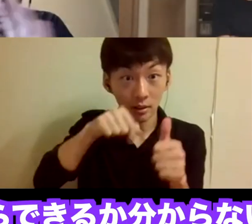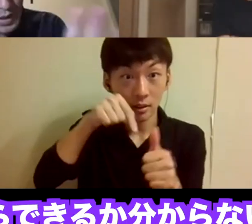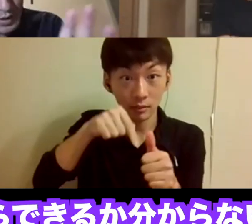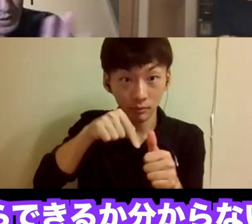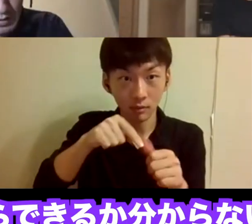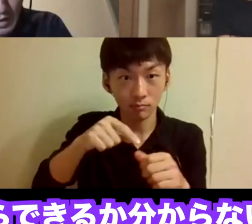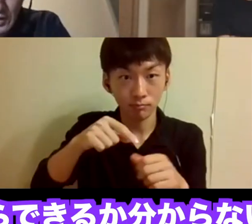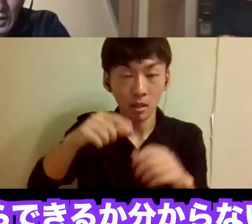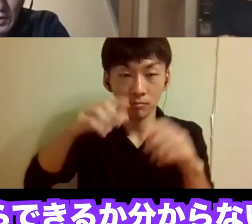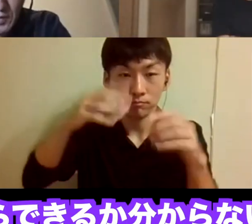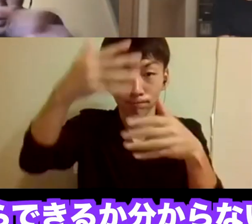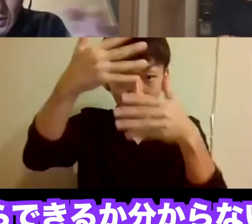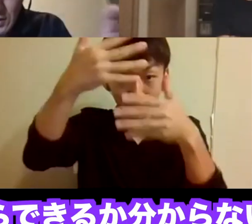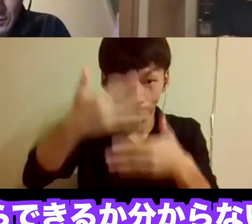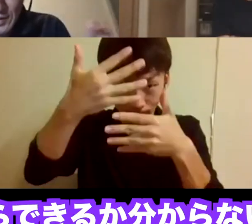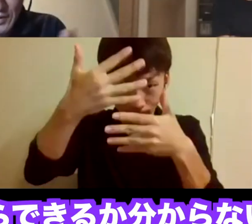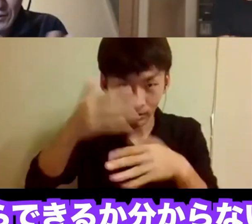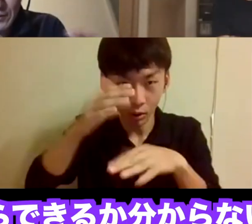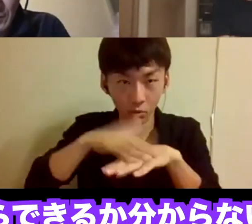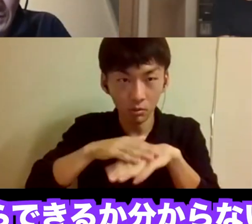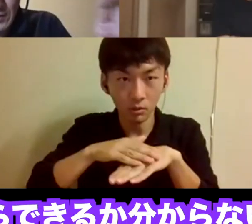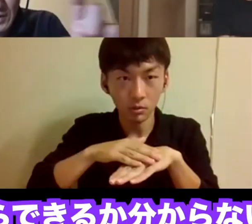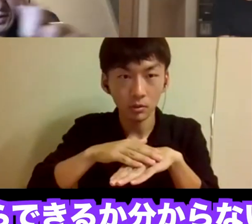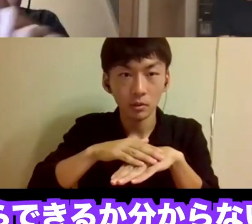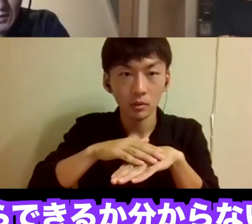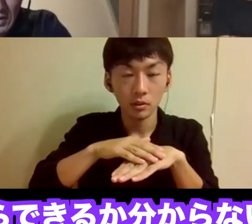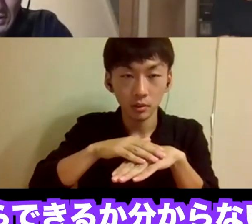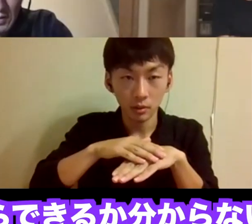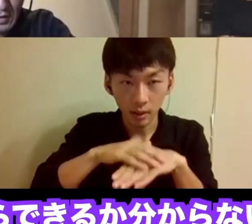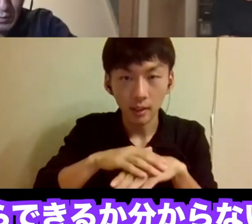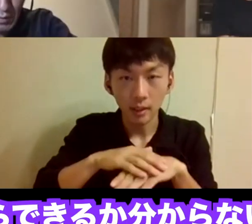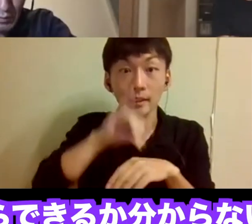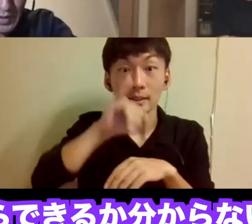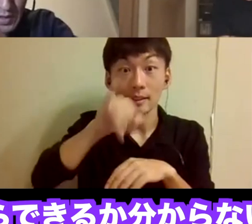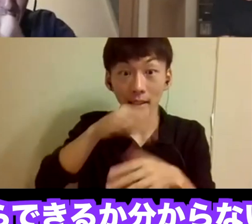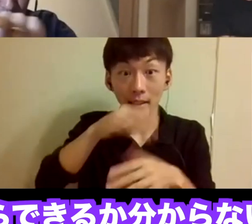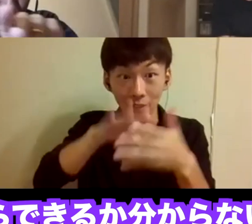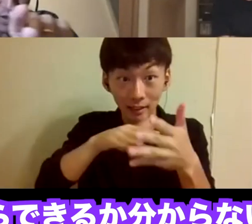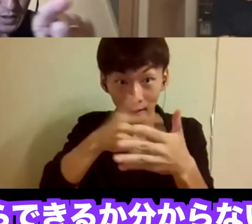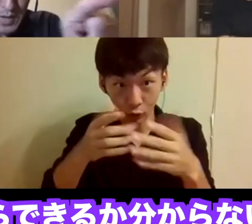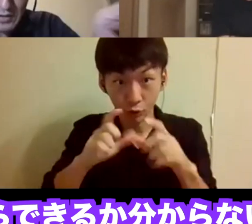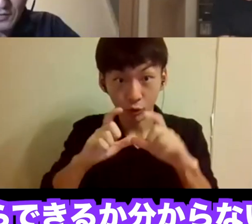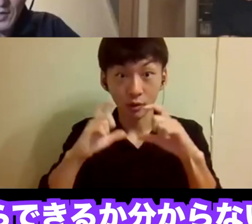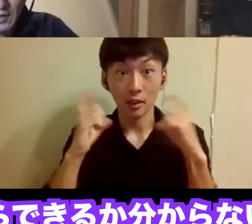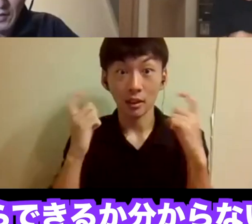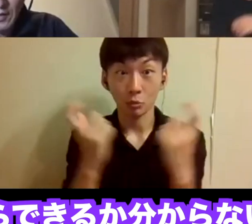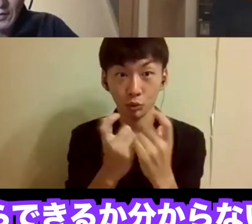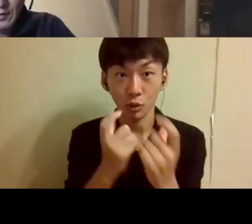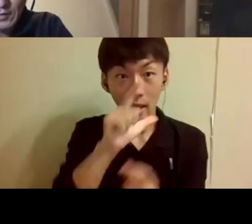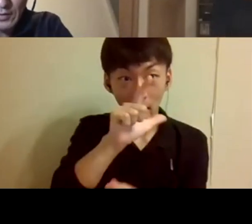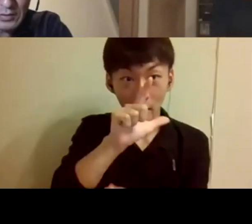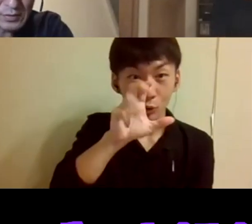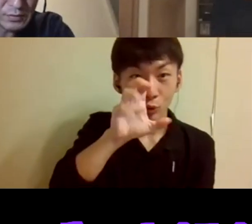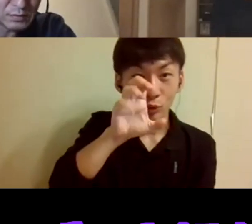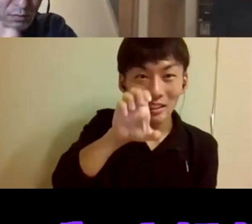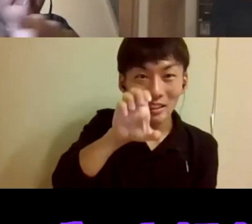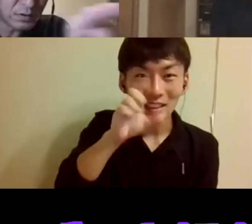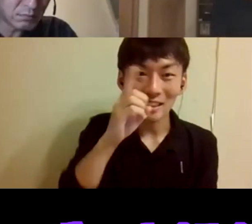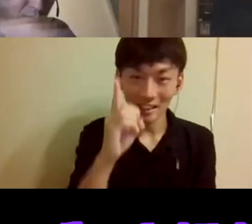ができるかわかんないけどあの jリーグのスタジアムて来 led でさgoウイーンてなんか回ってるじゃないずーっとこうやって持っ